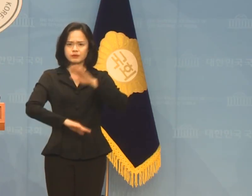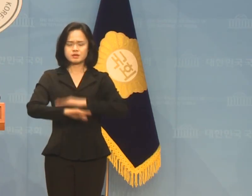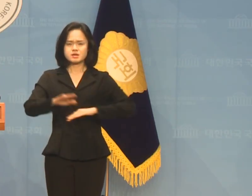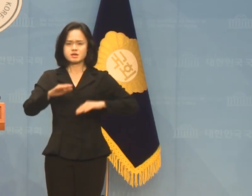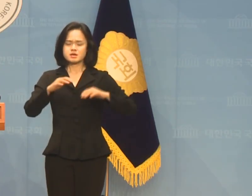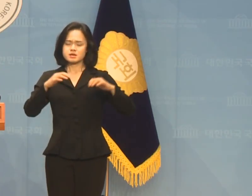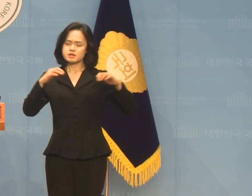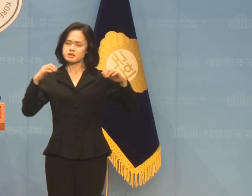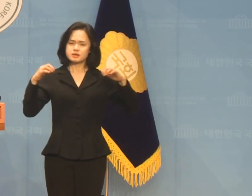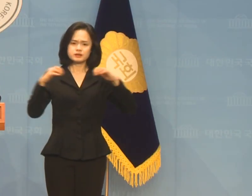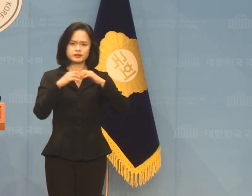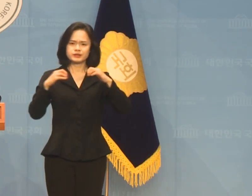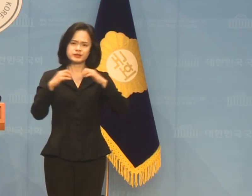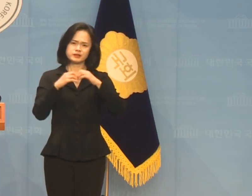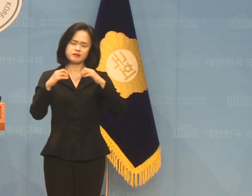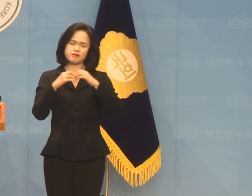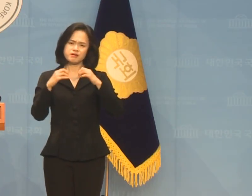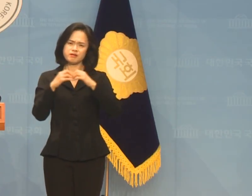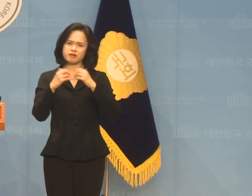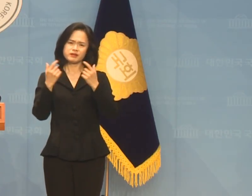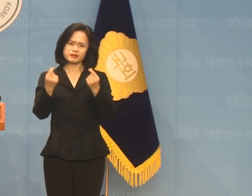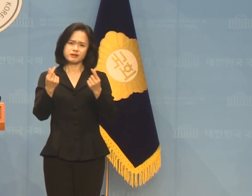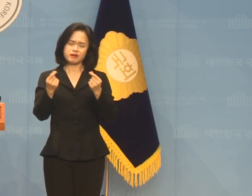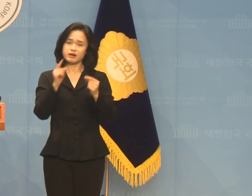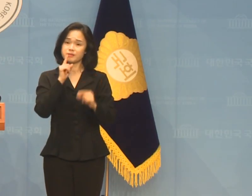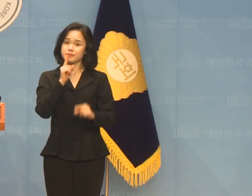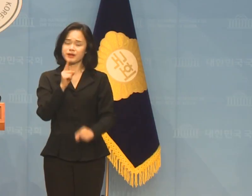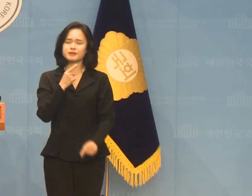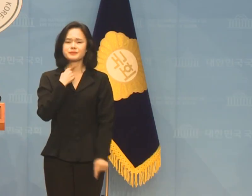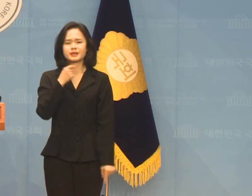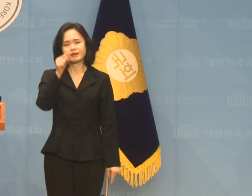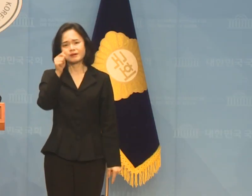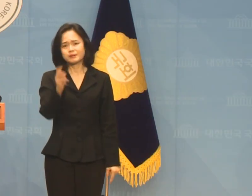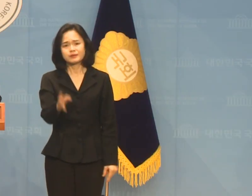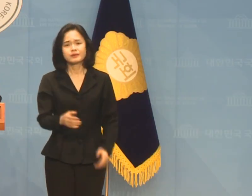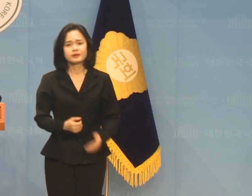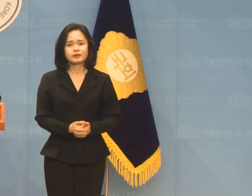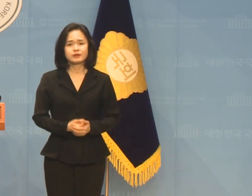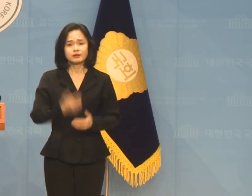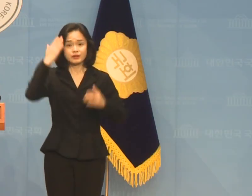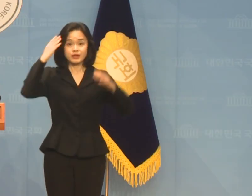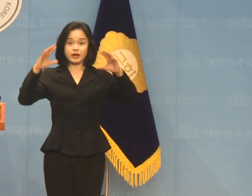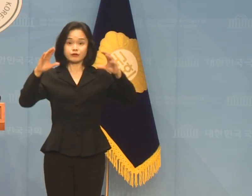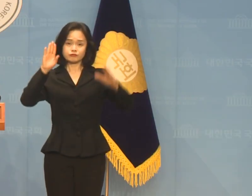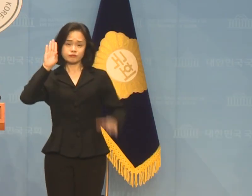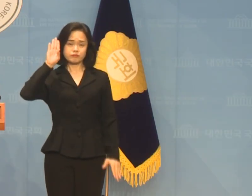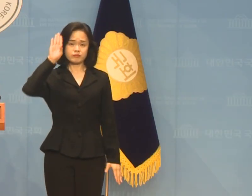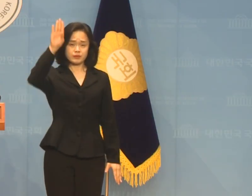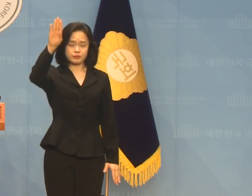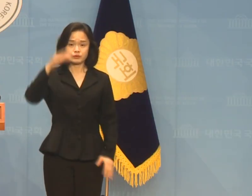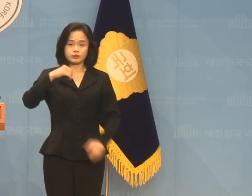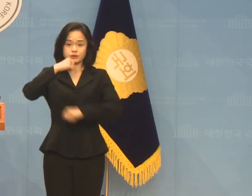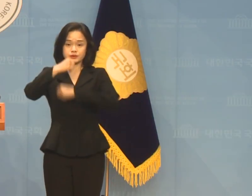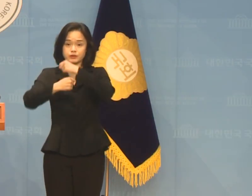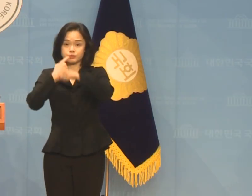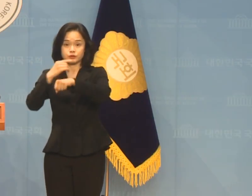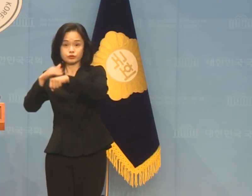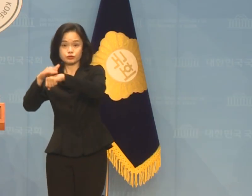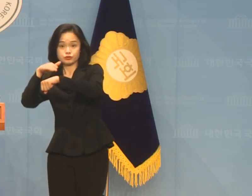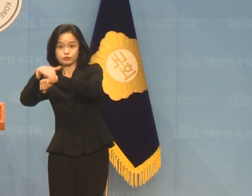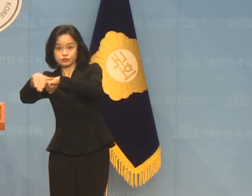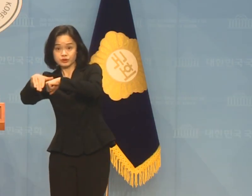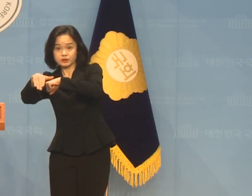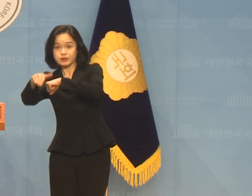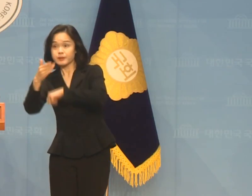드렸습니다. 대한민국이 자유민주주의 국가로 가느냐 아니면 공산주의 국가로 가느냐,